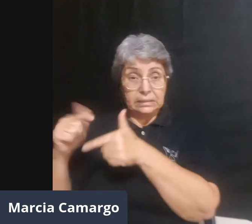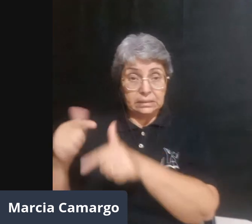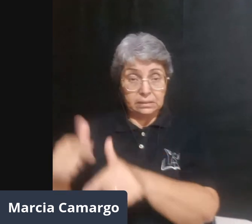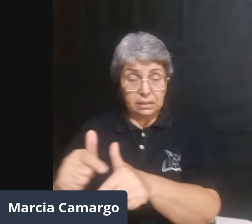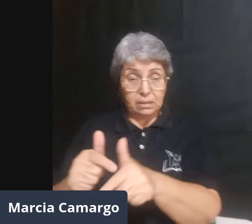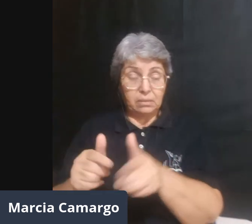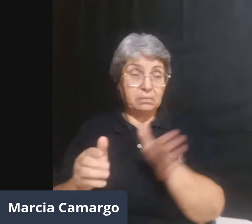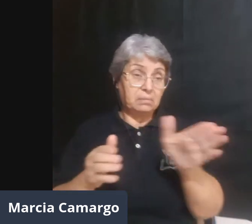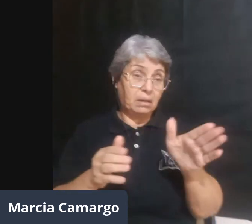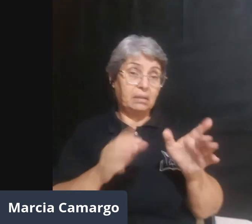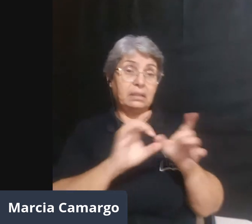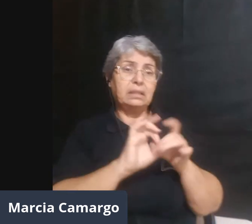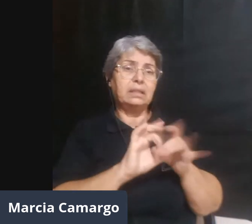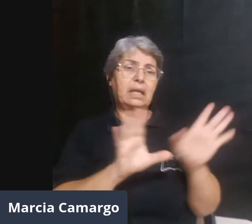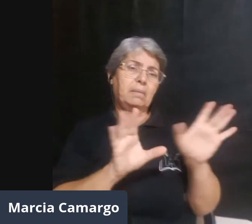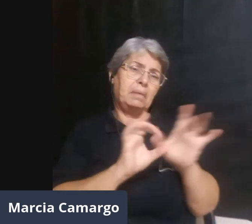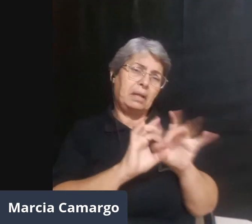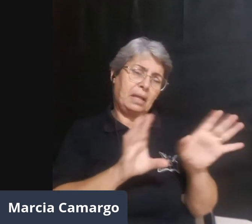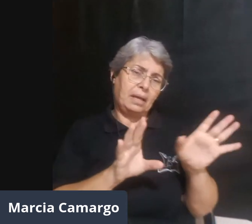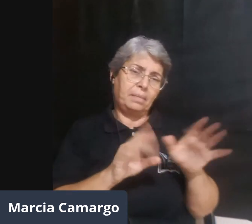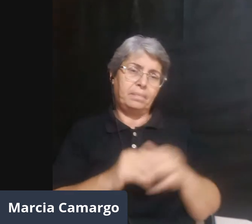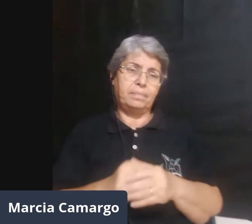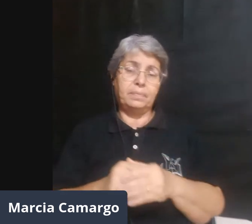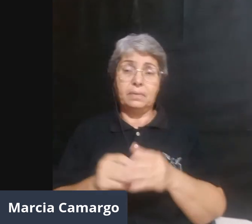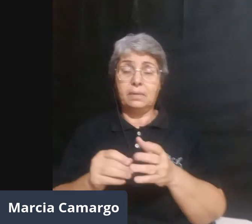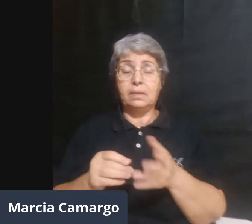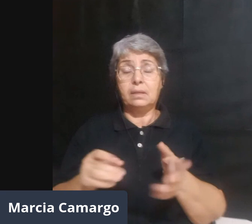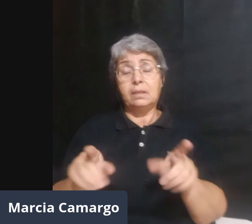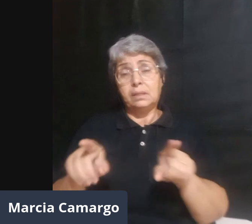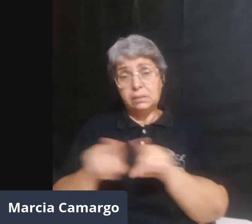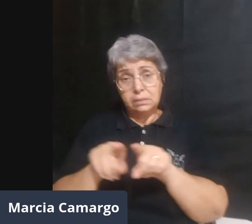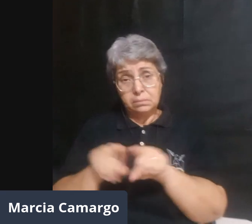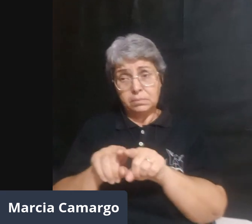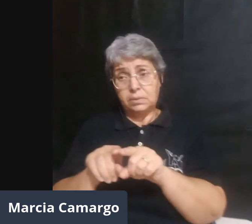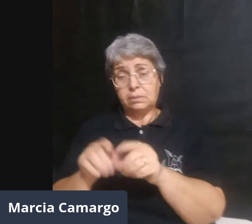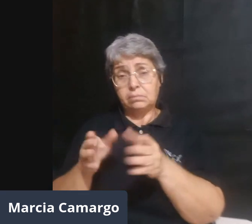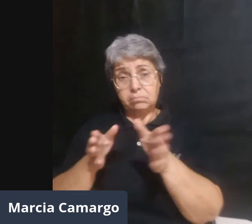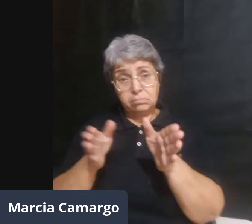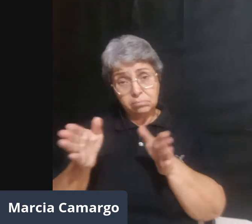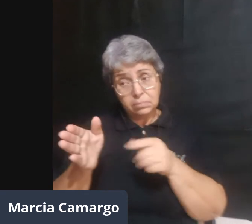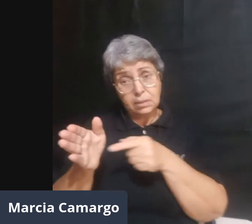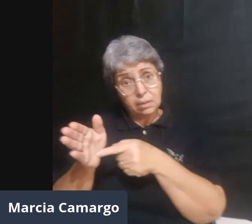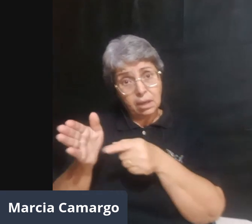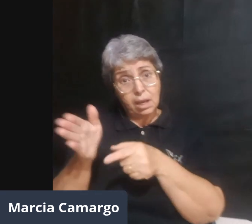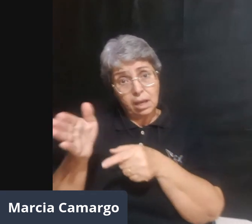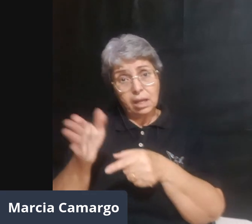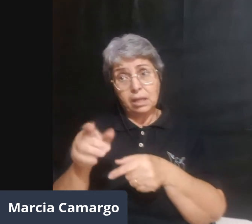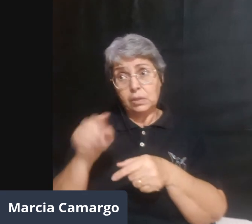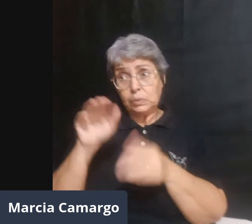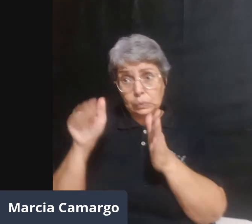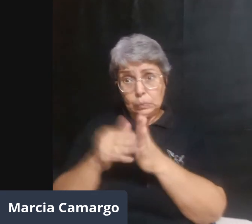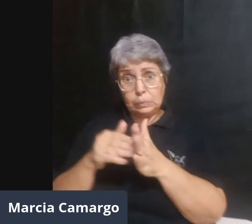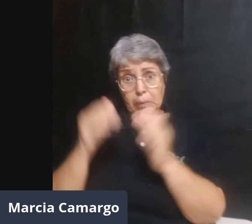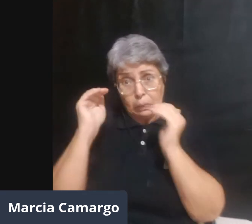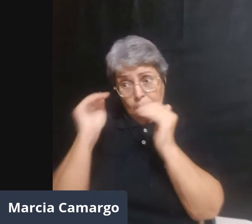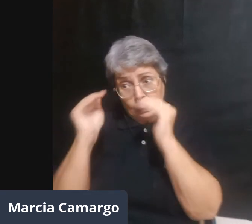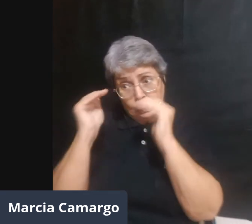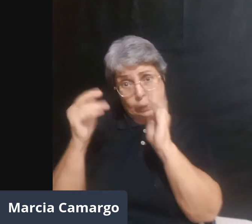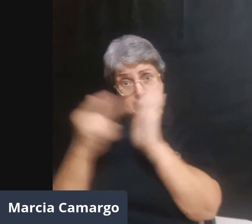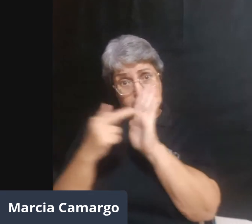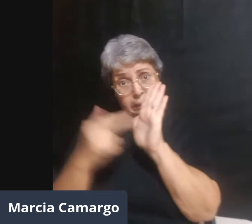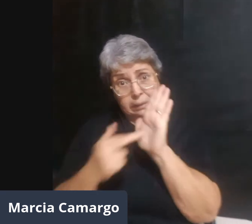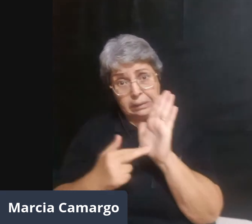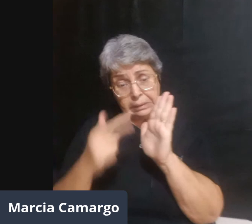conservadora, o legalismo ele pode se manifestar como uma fixação na obediência a regras, em lugar